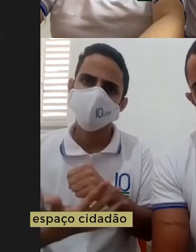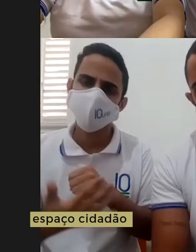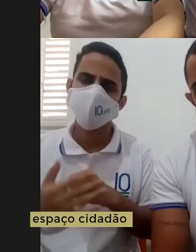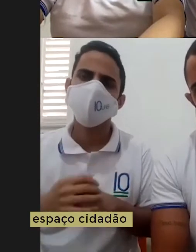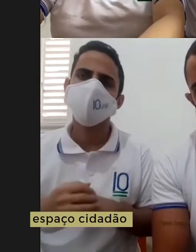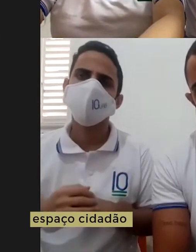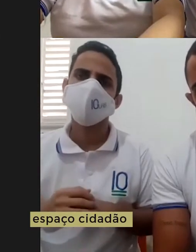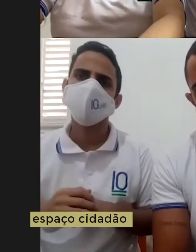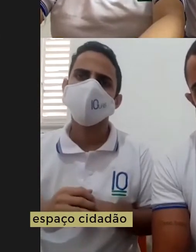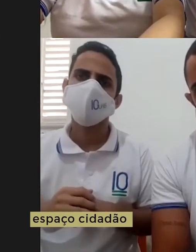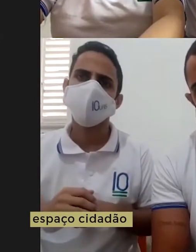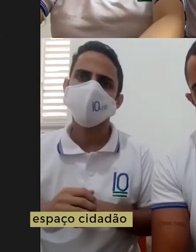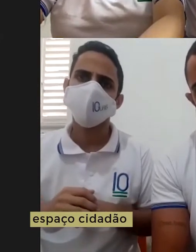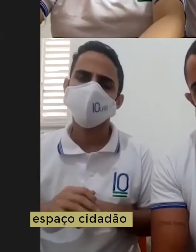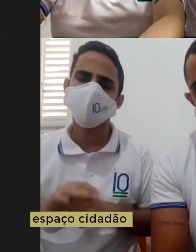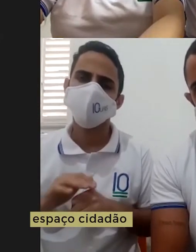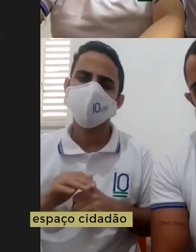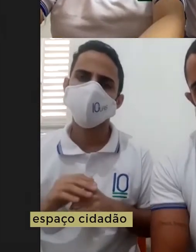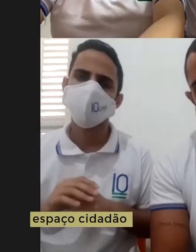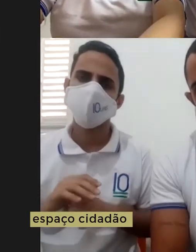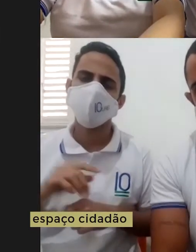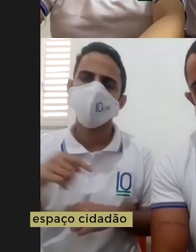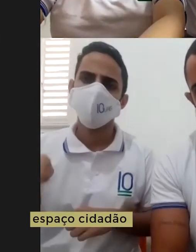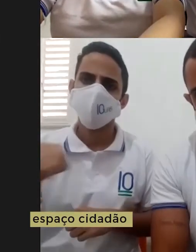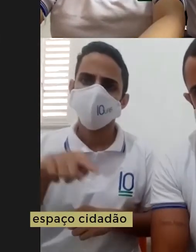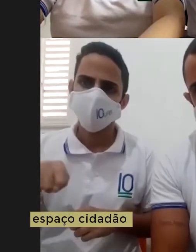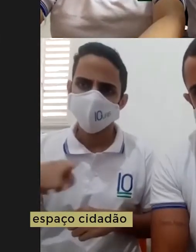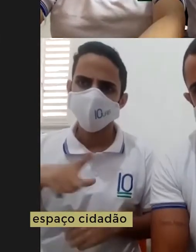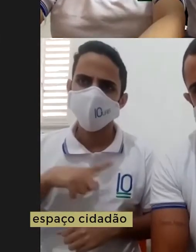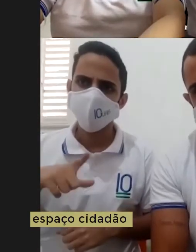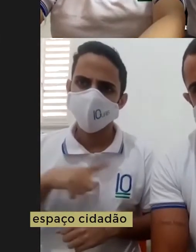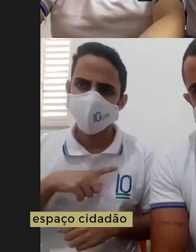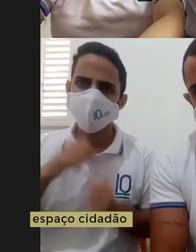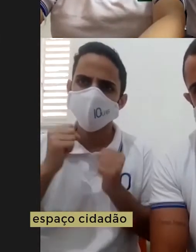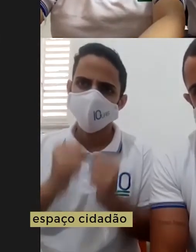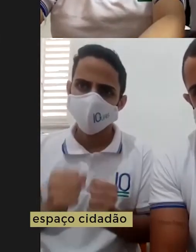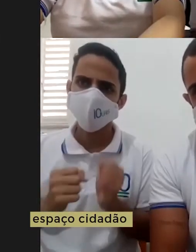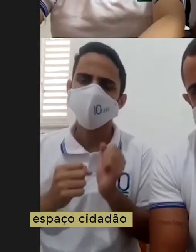são 10 iguais, né, que apareçam os outros 4, né?